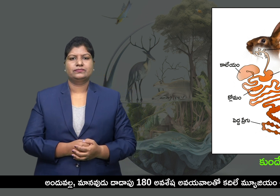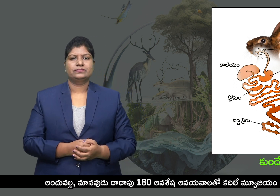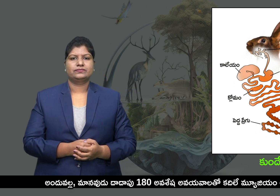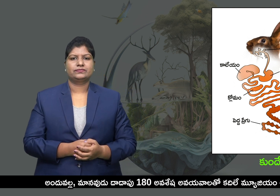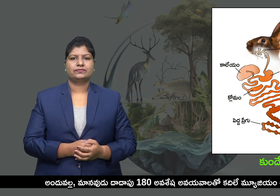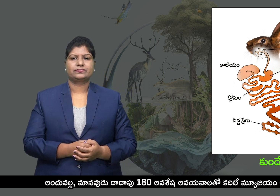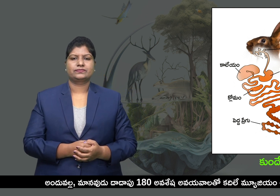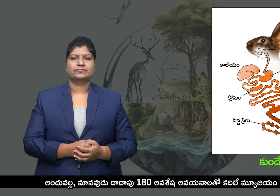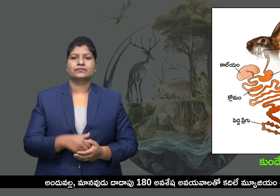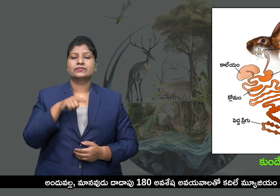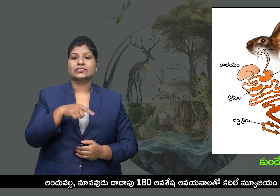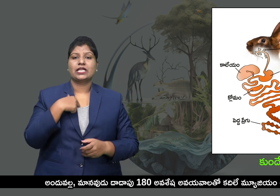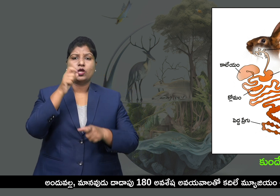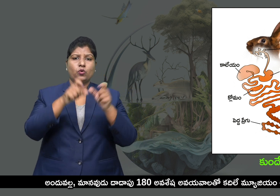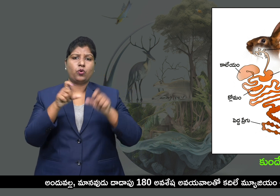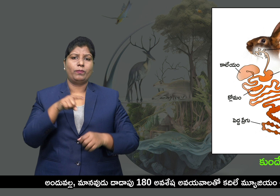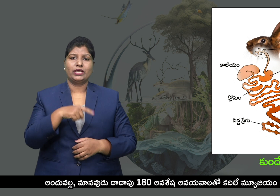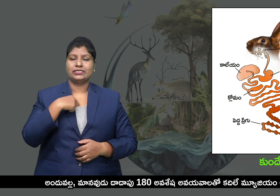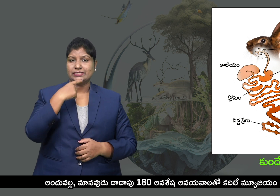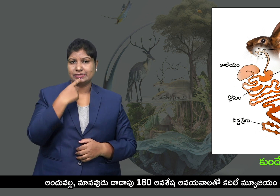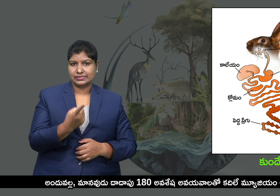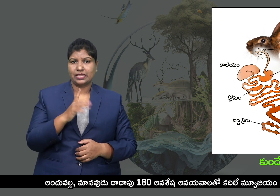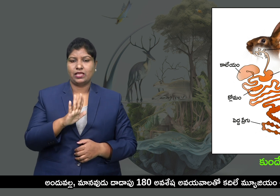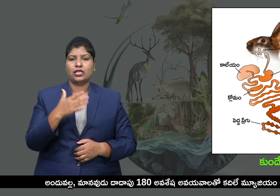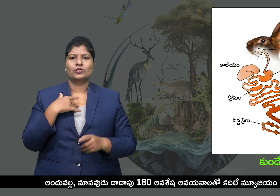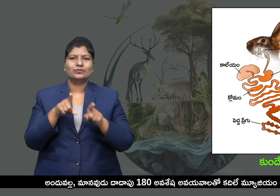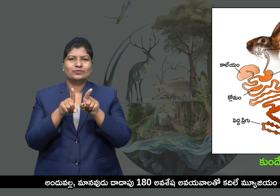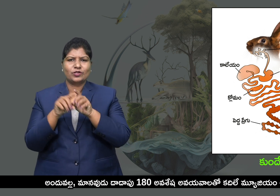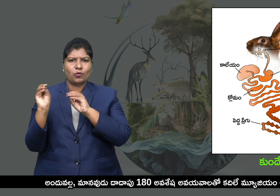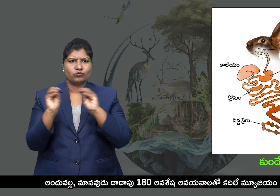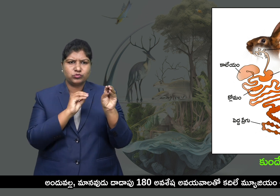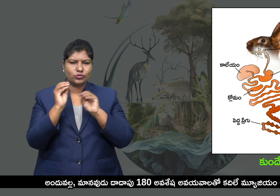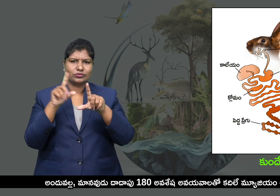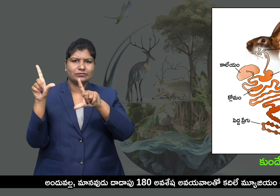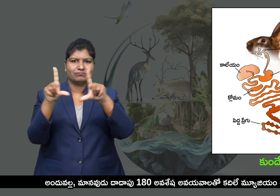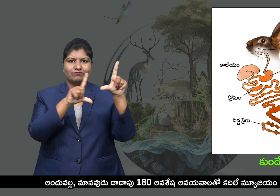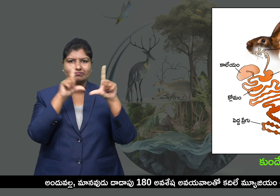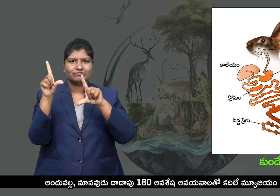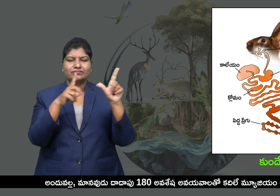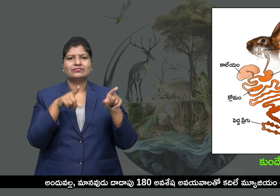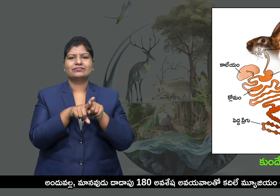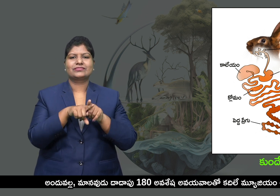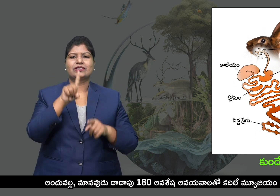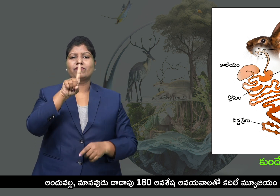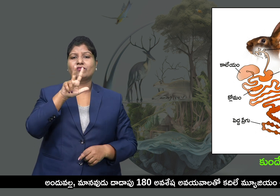అందువల్ల మానవుడు దాదాపు 180 అవశేష అవయవాలతో కదిలే మ్యూజియం అని అంటారు.